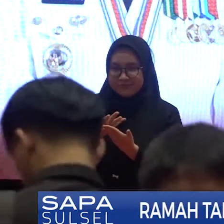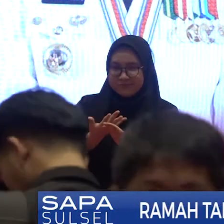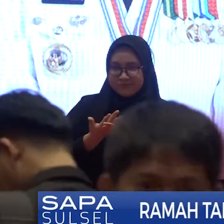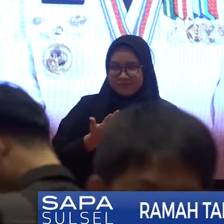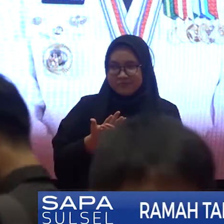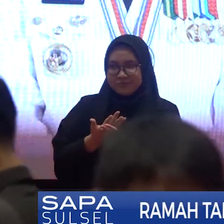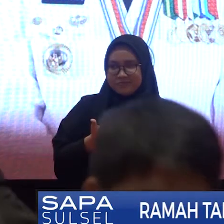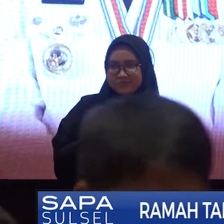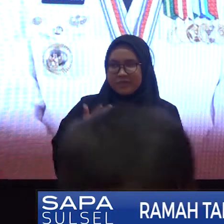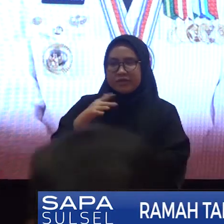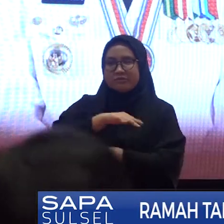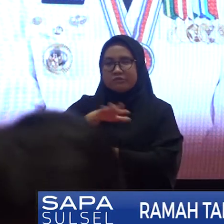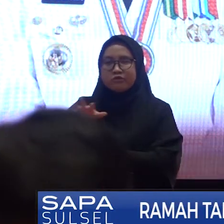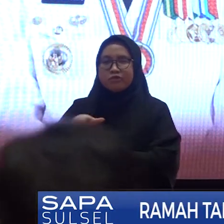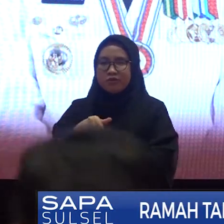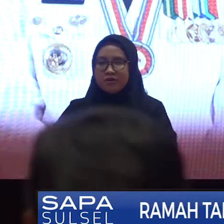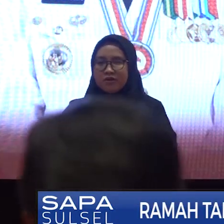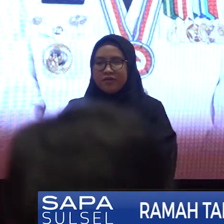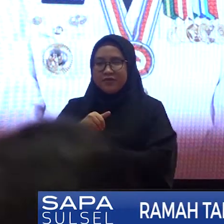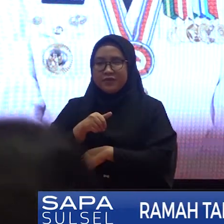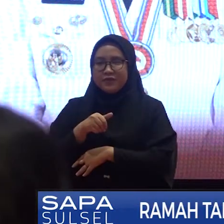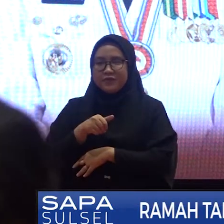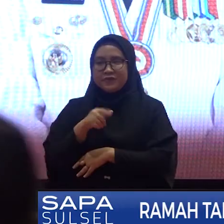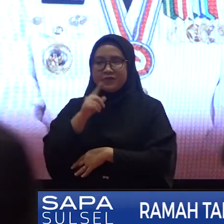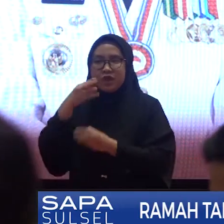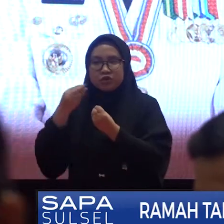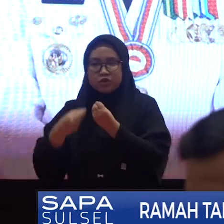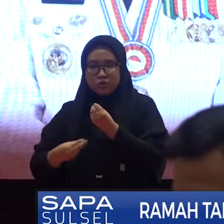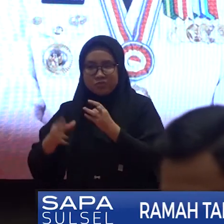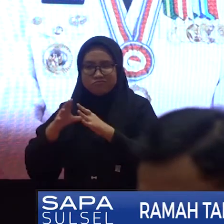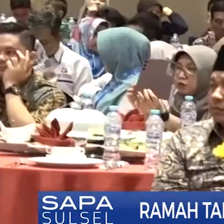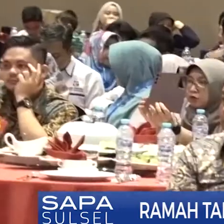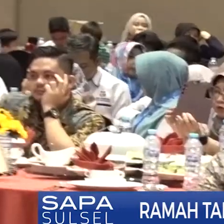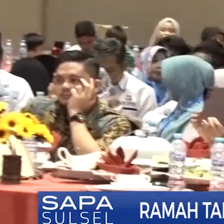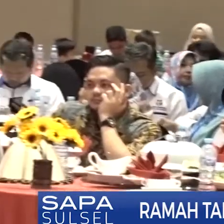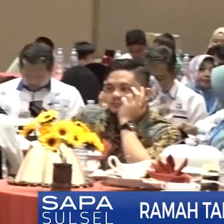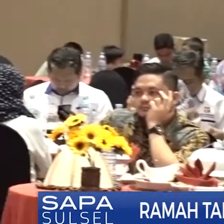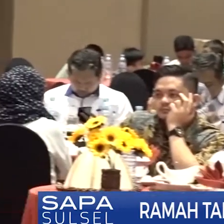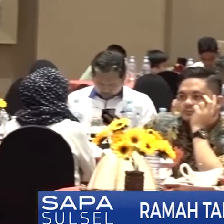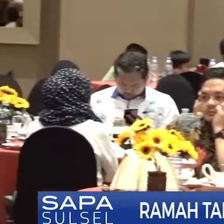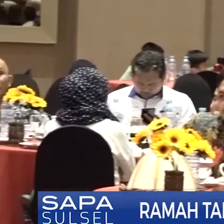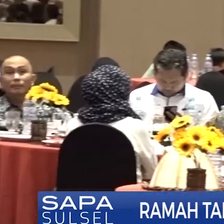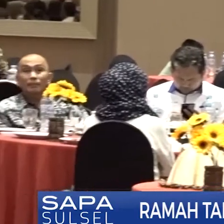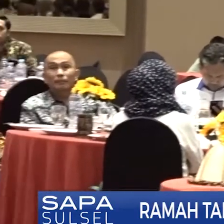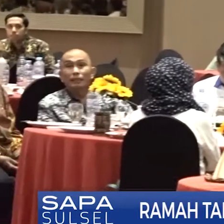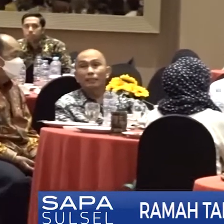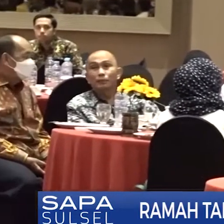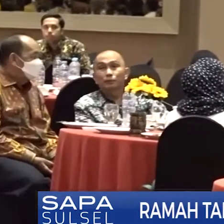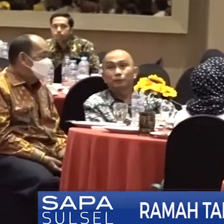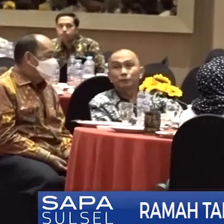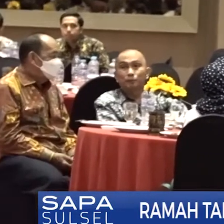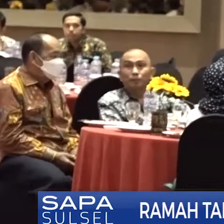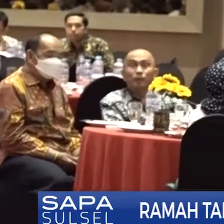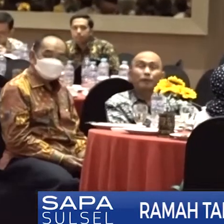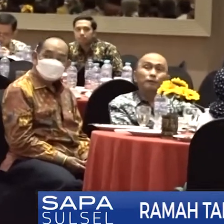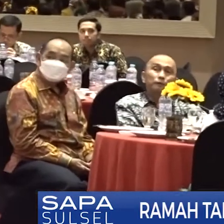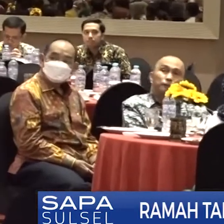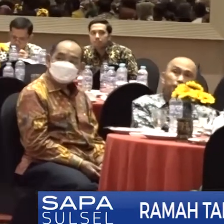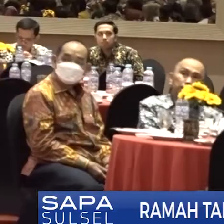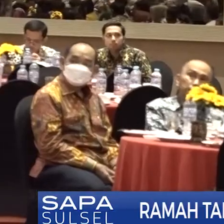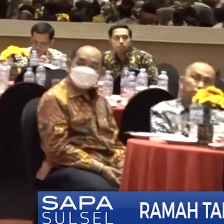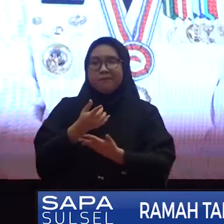bagaimana semua keluarga besar buruh dan tentunya masyarakat kota Makassar